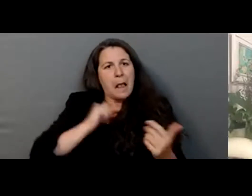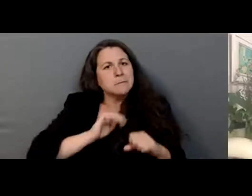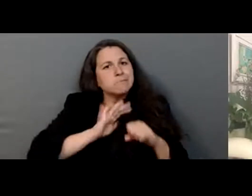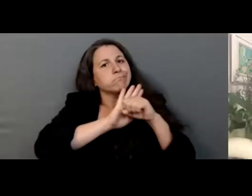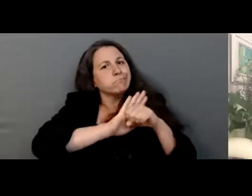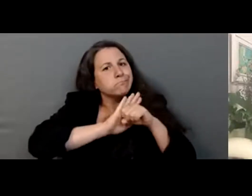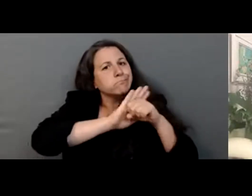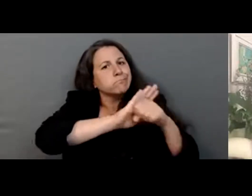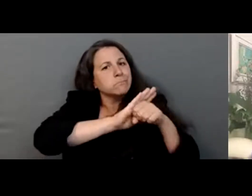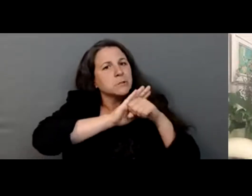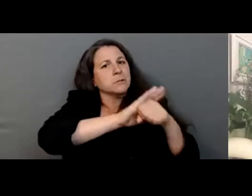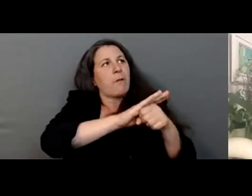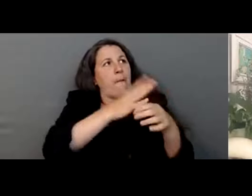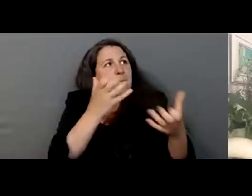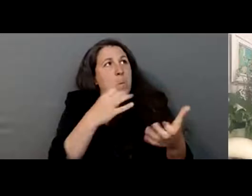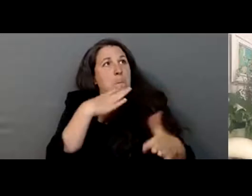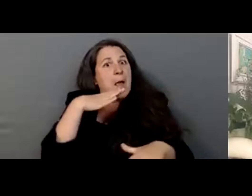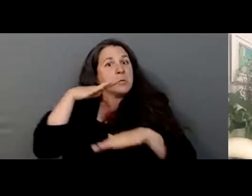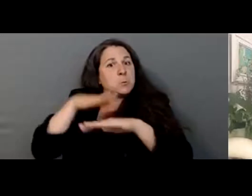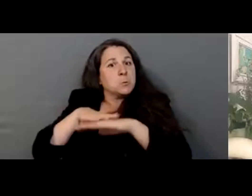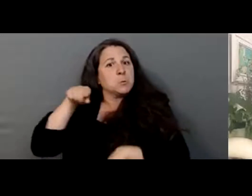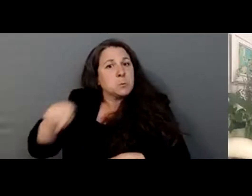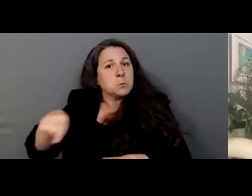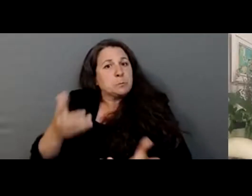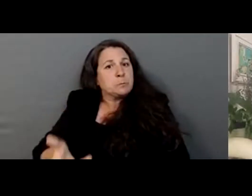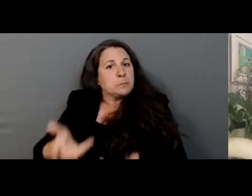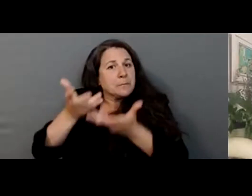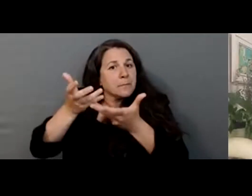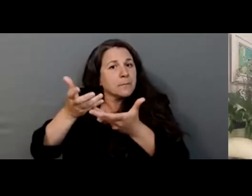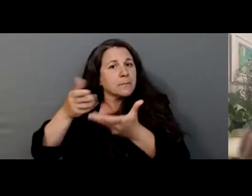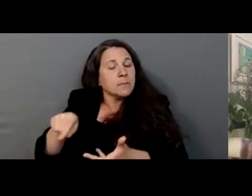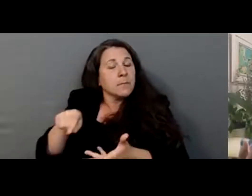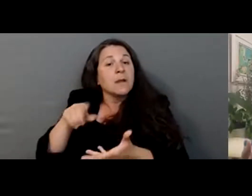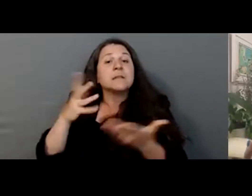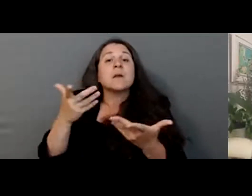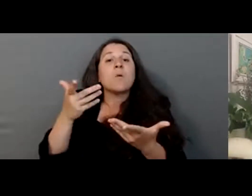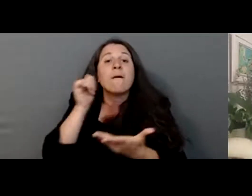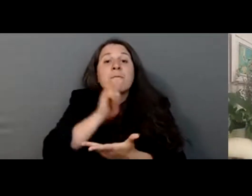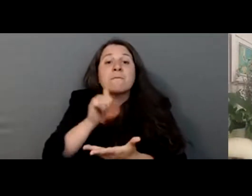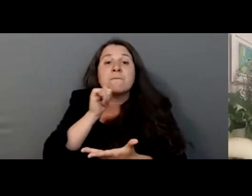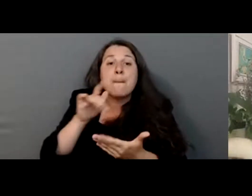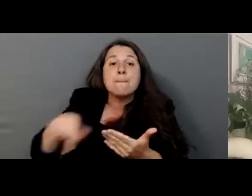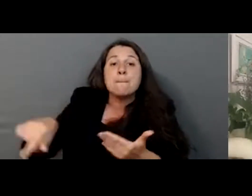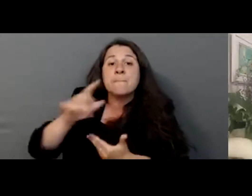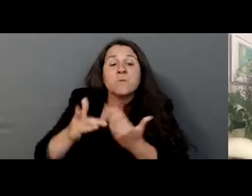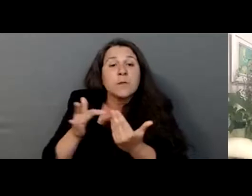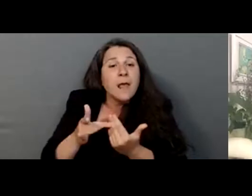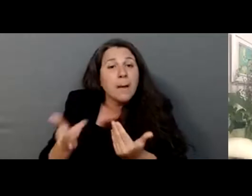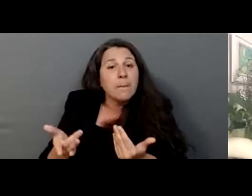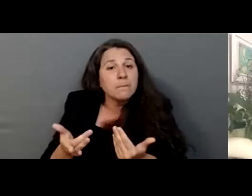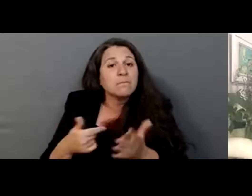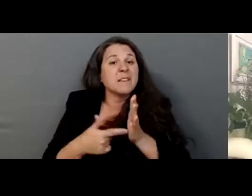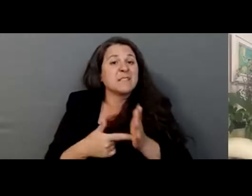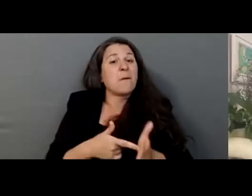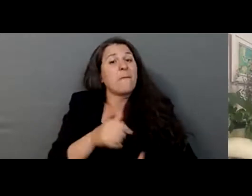national sur ces questions-là qui centrent, en fait, les réalités des femmes qui sont les plus aux marges. Parce que quand on parle de violence genrée,